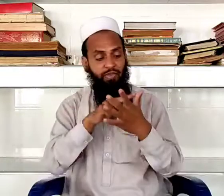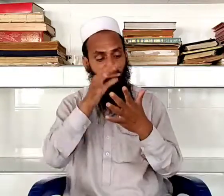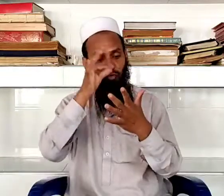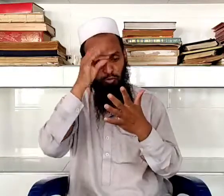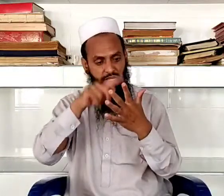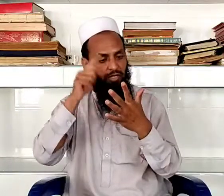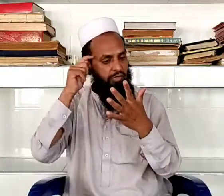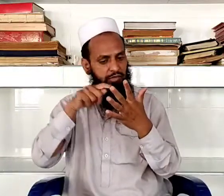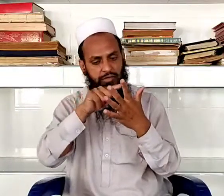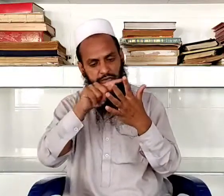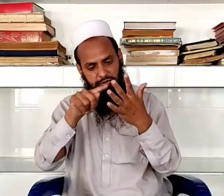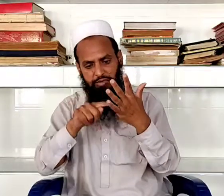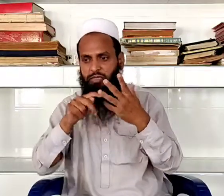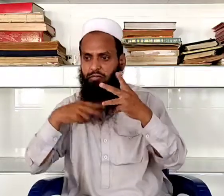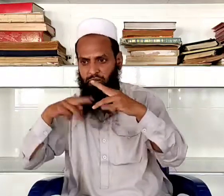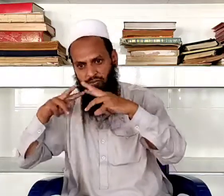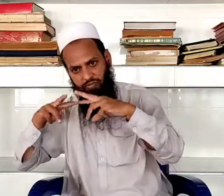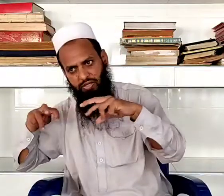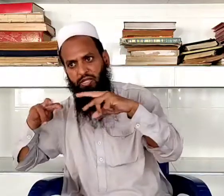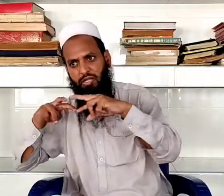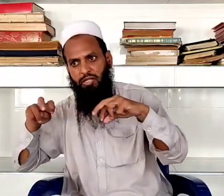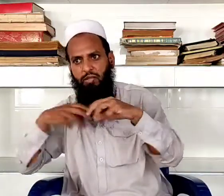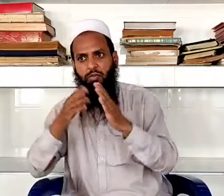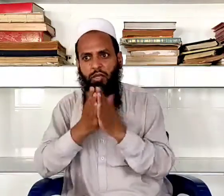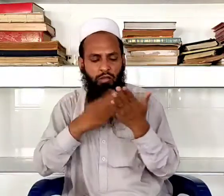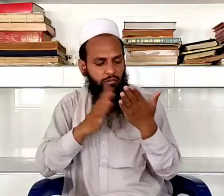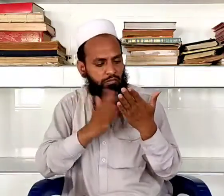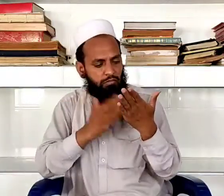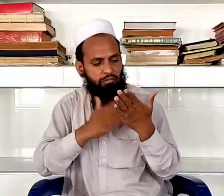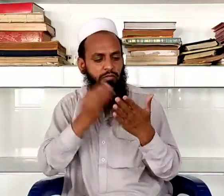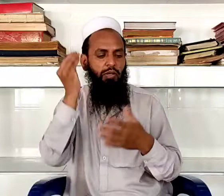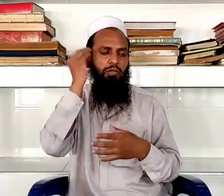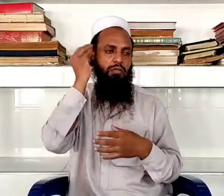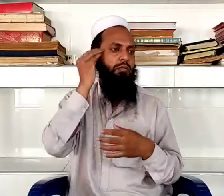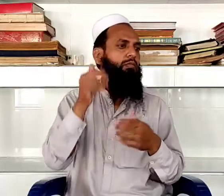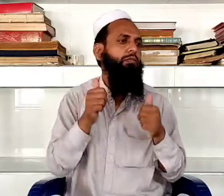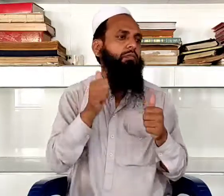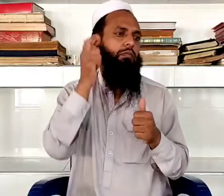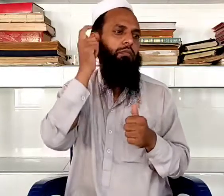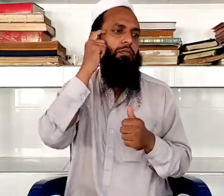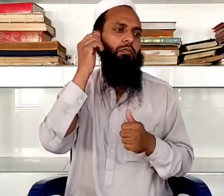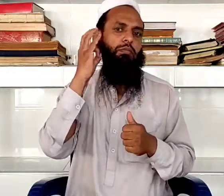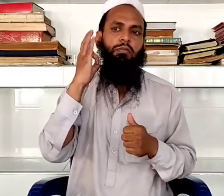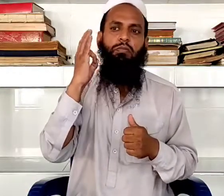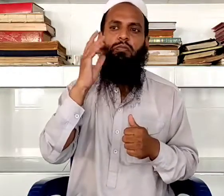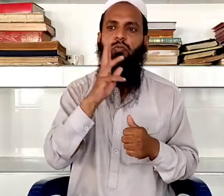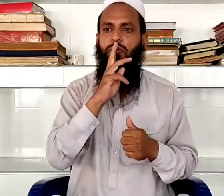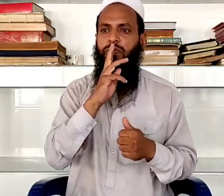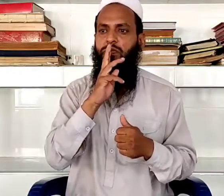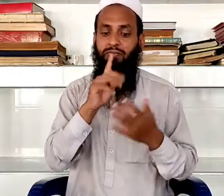چاہیے. تو جناب سیدنا حضرت علی المرتضی رضی اللہ تعالی عنہ کا میں تذکرہ کر رہا ہوں کہ